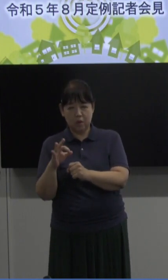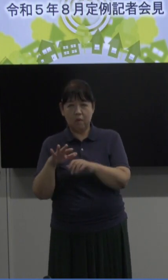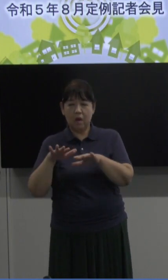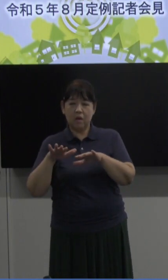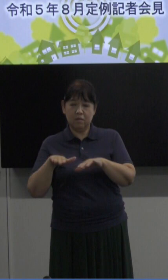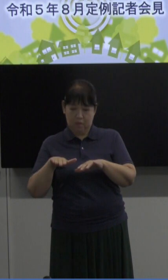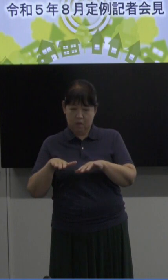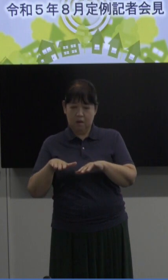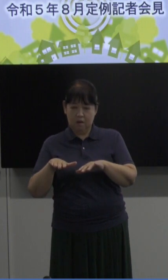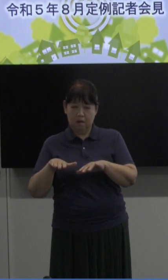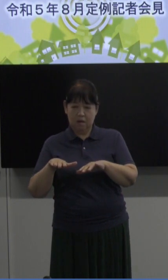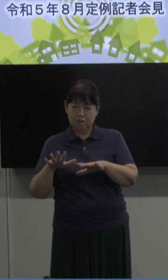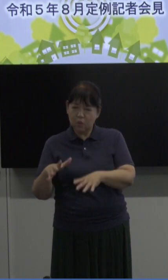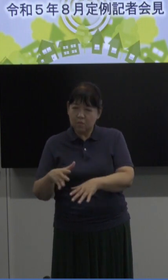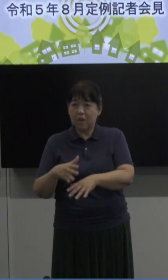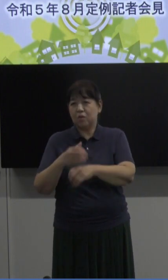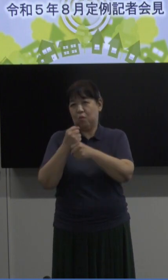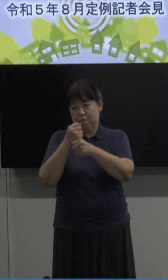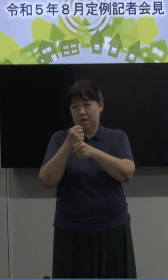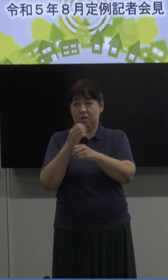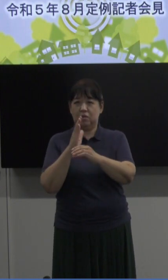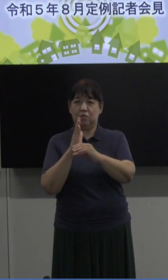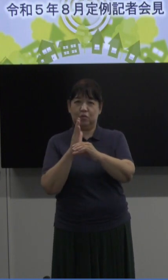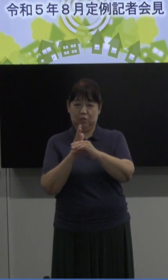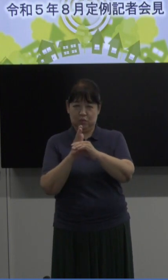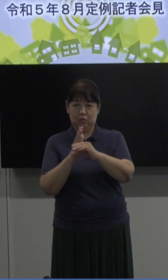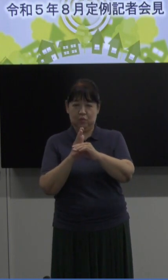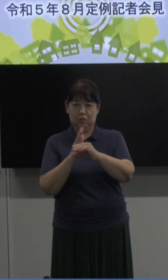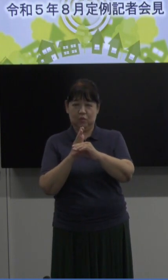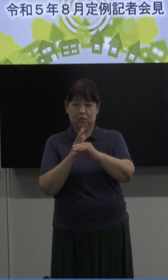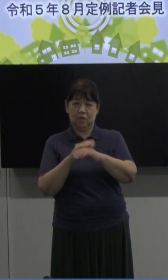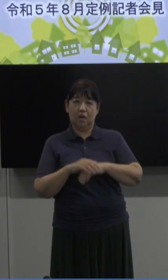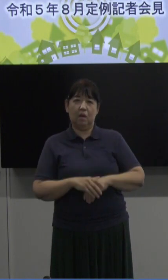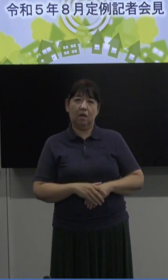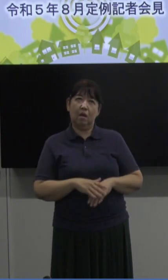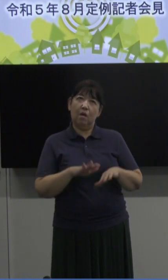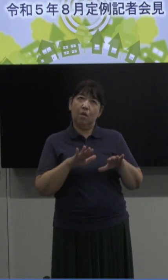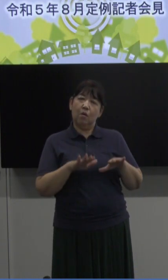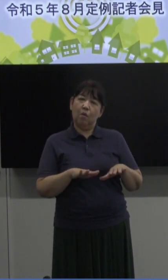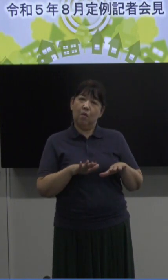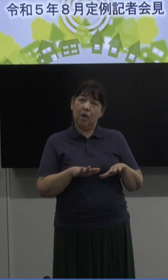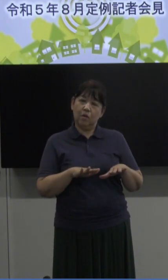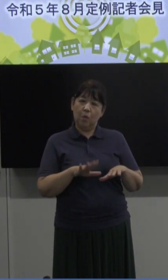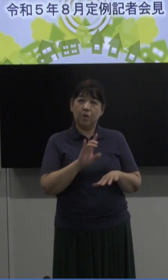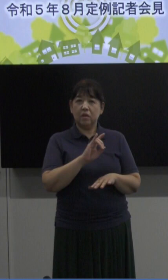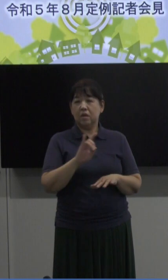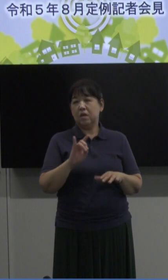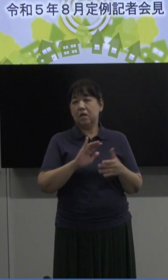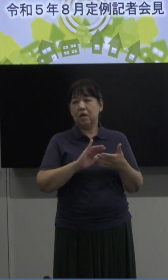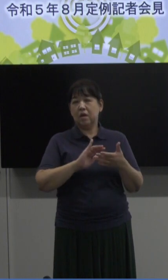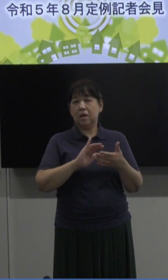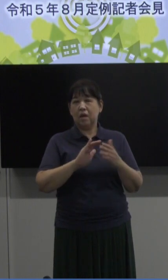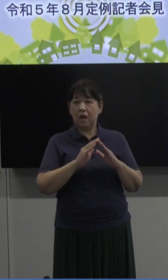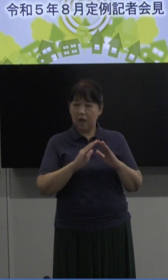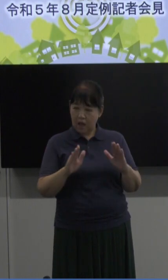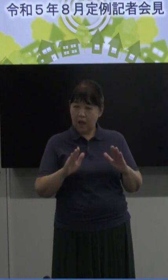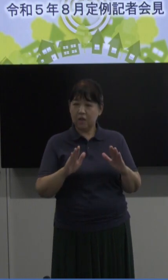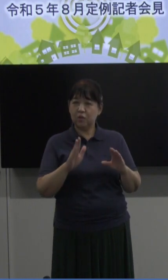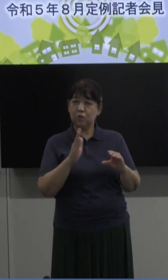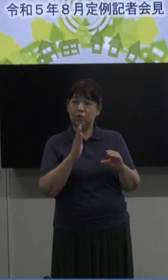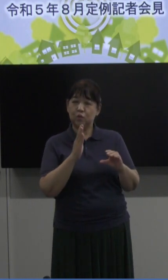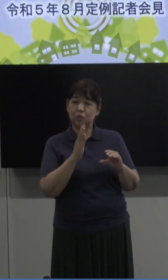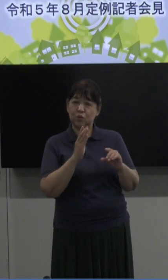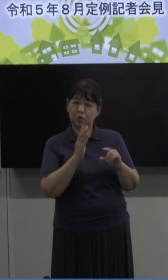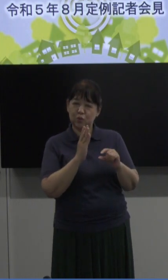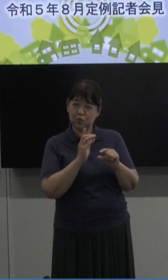総力を挙げて取りまとめを行っているところでございまして、今議会中に追加の補正予算をお願いする